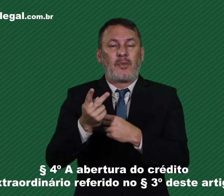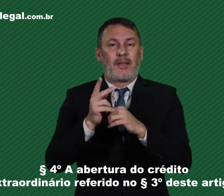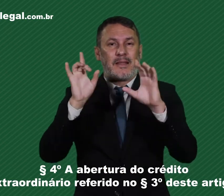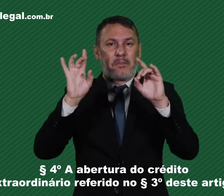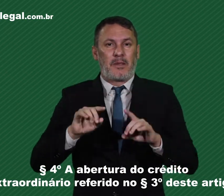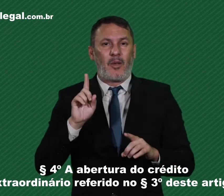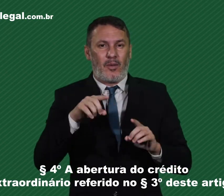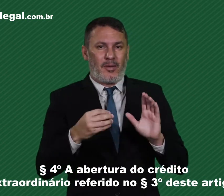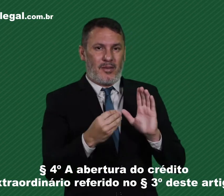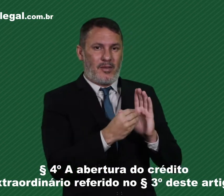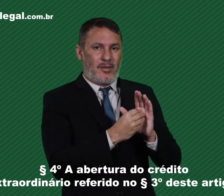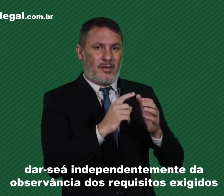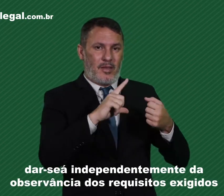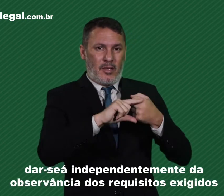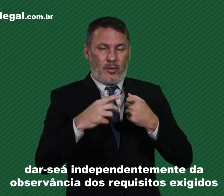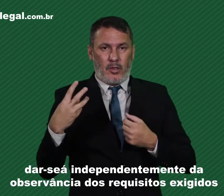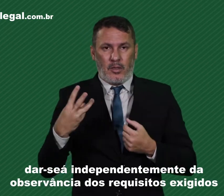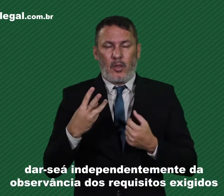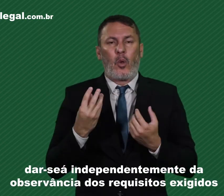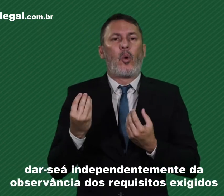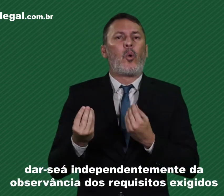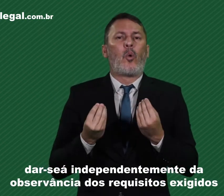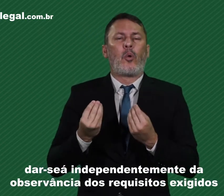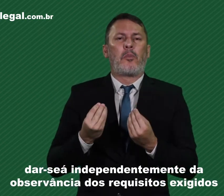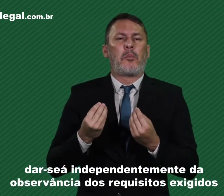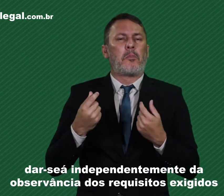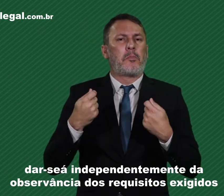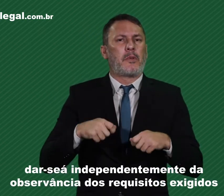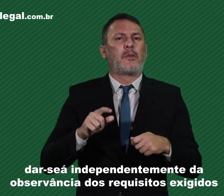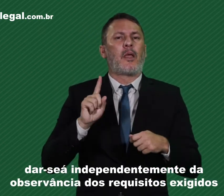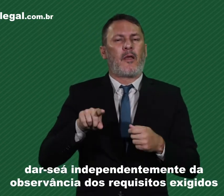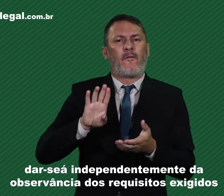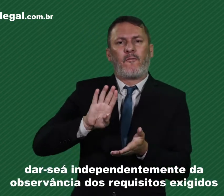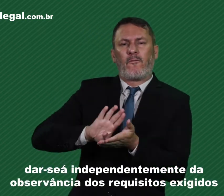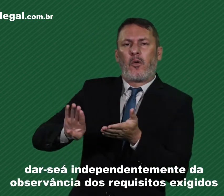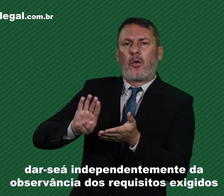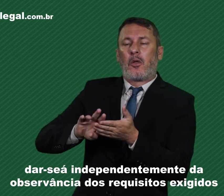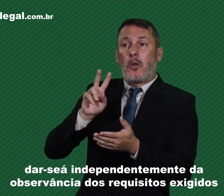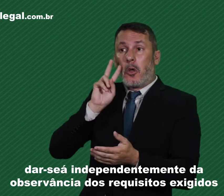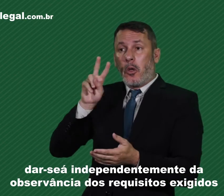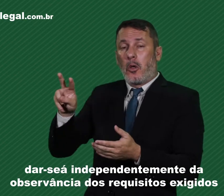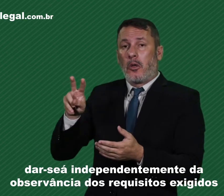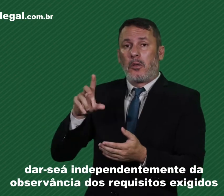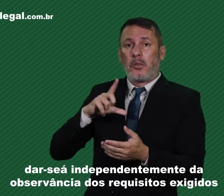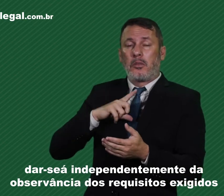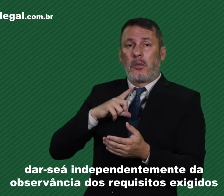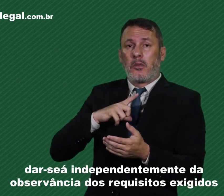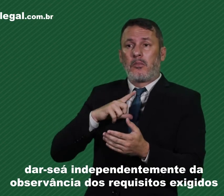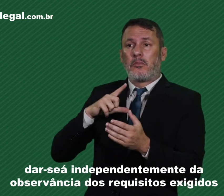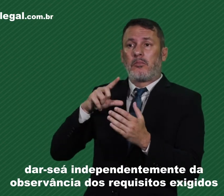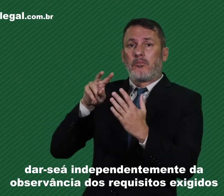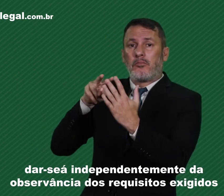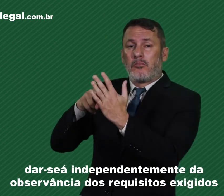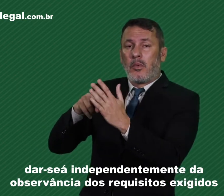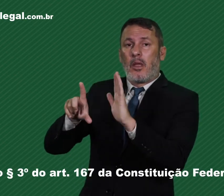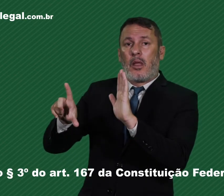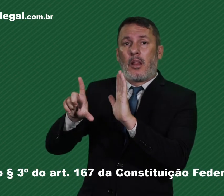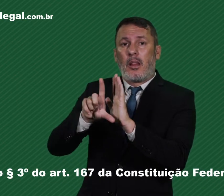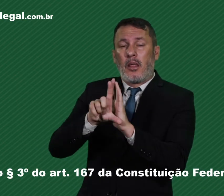3º deste artigo dar-se-á independentemente da observância dos requisitos exigidos no